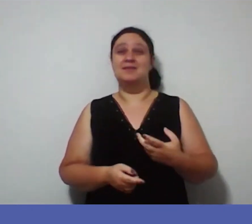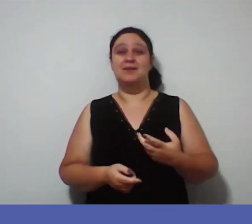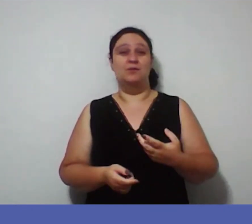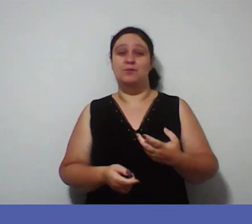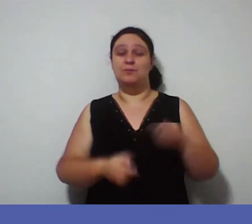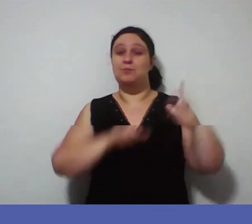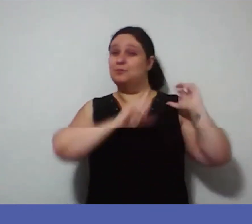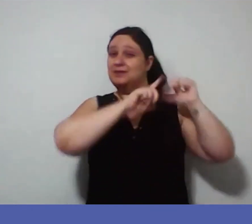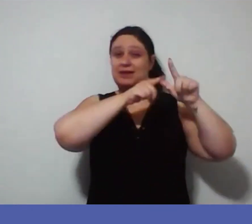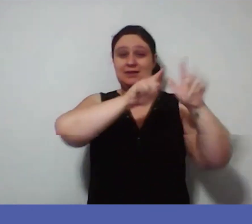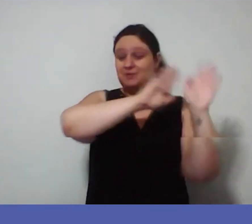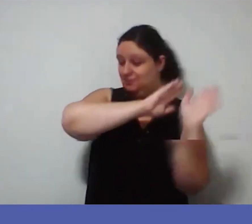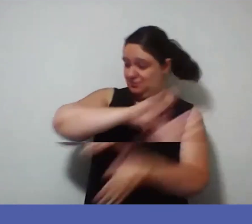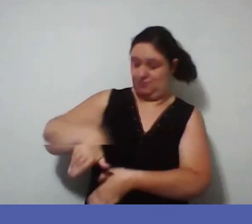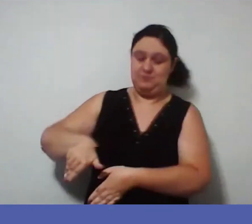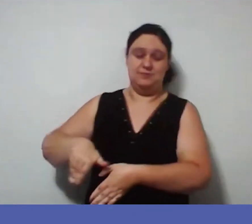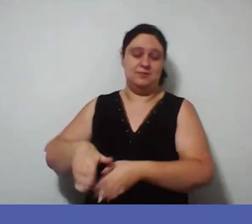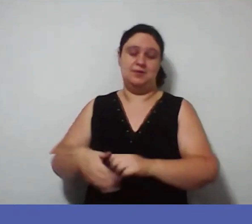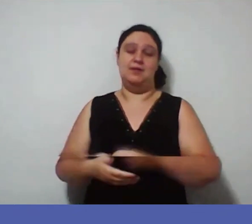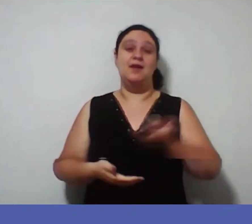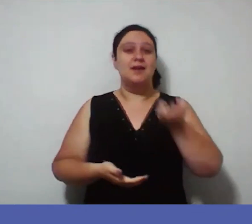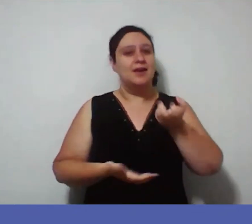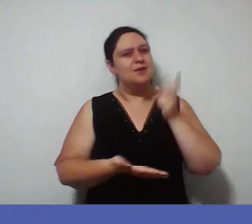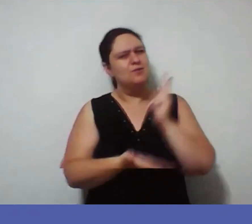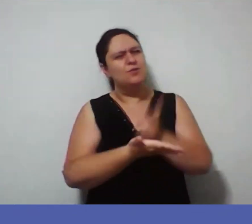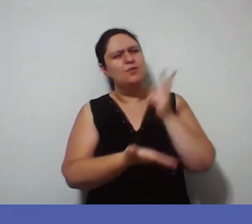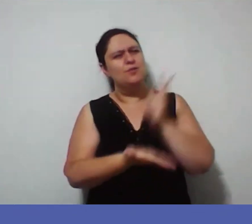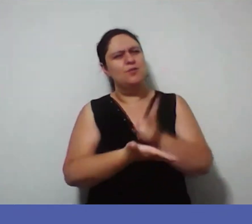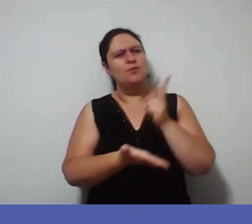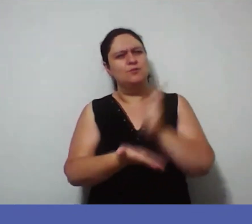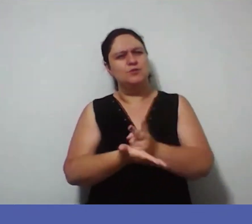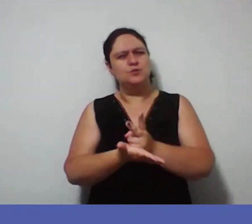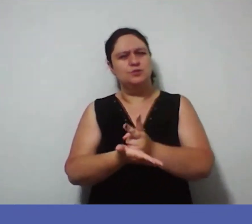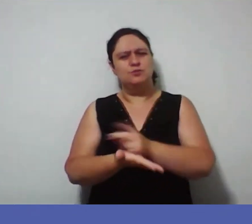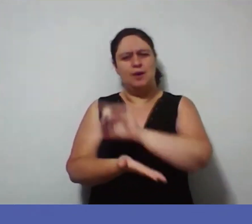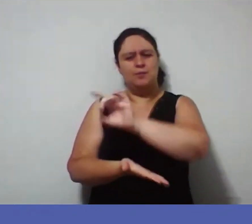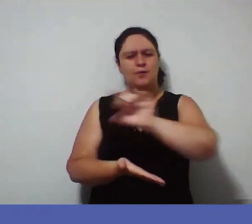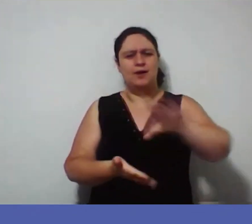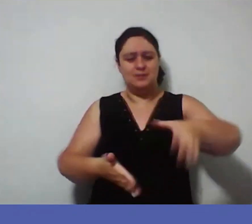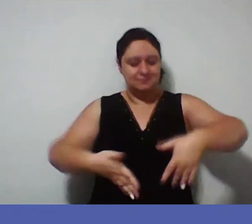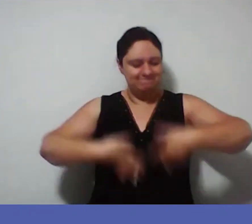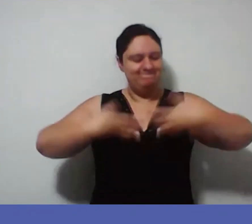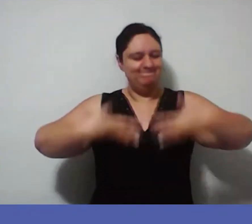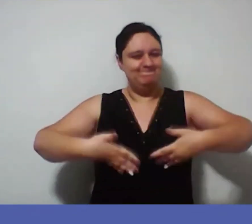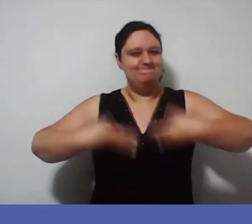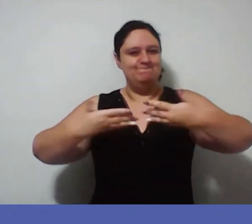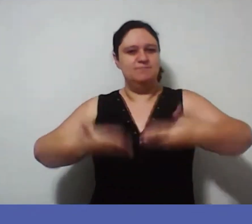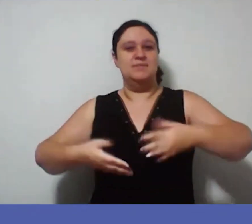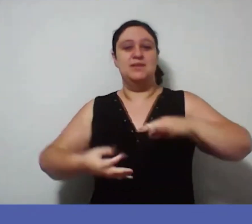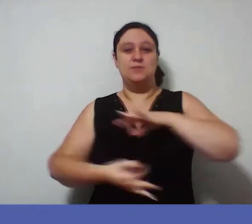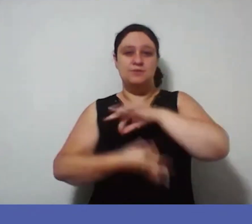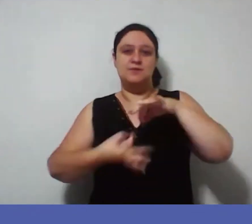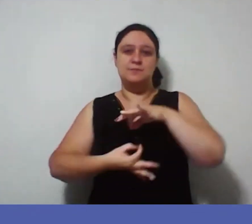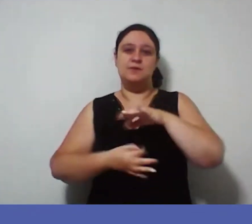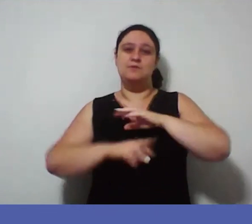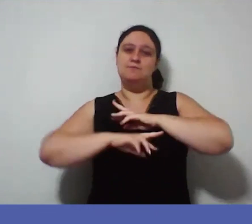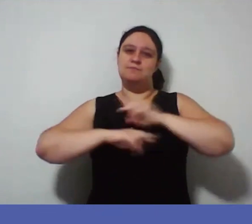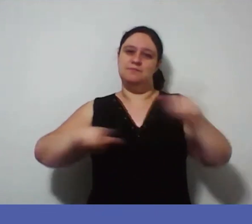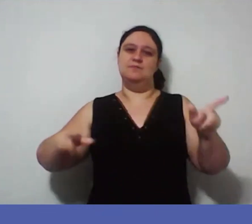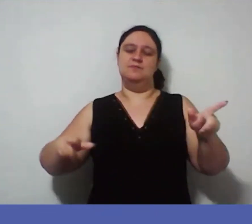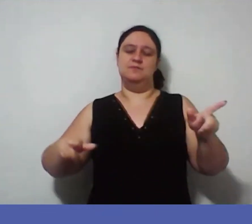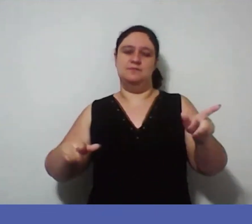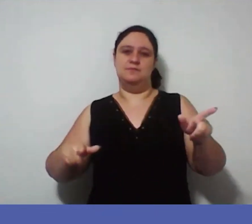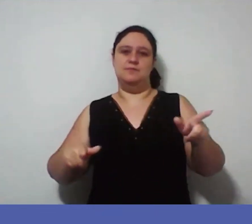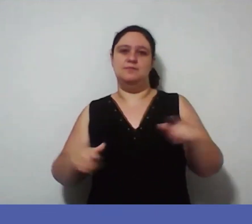quero continuar, pelo estímulo de vocês, irmãos, a ter esse outro espírito. Somente esses que têm